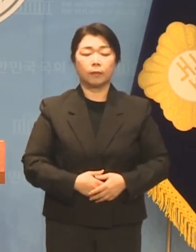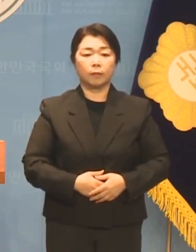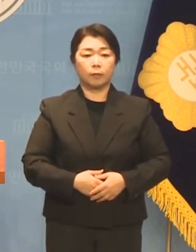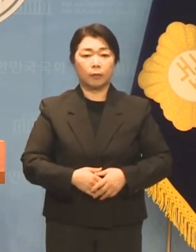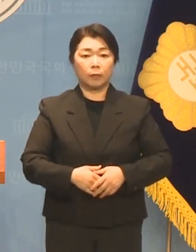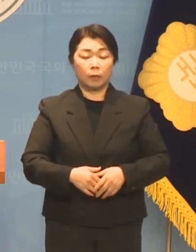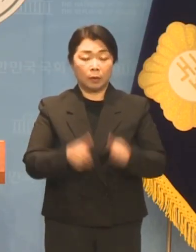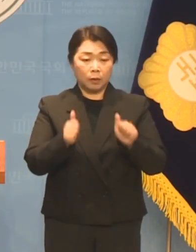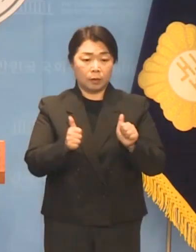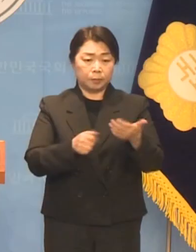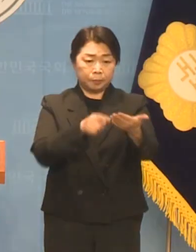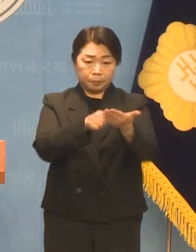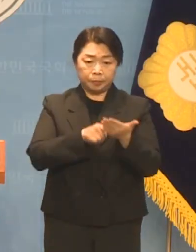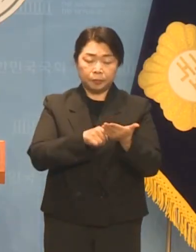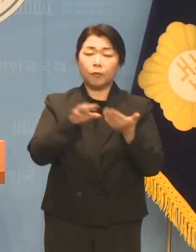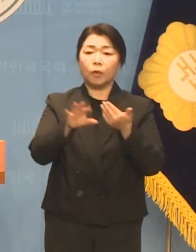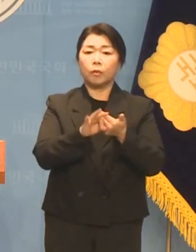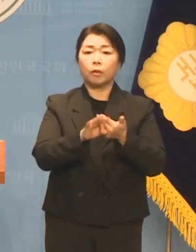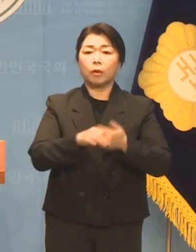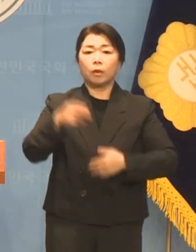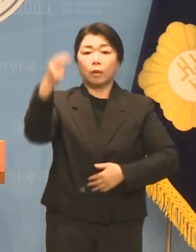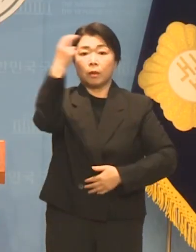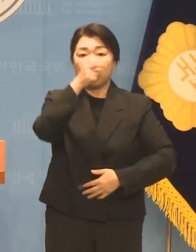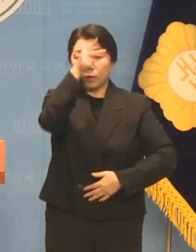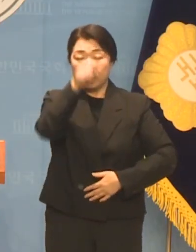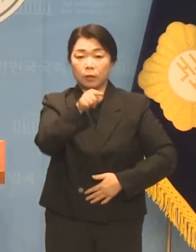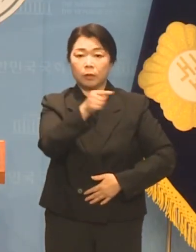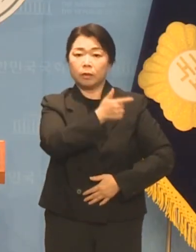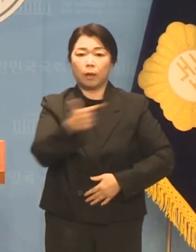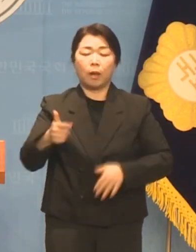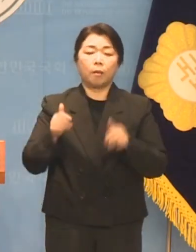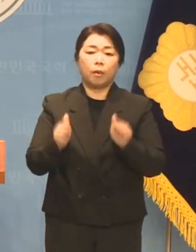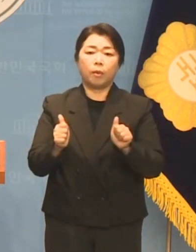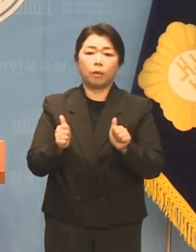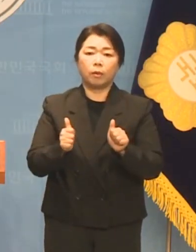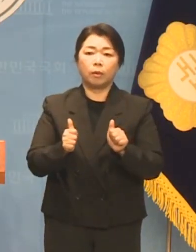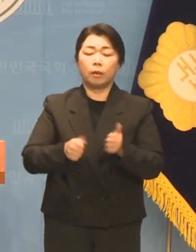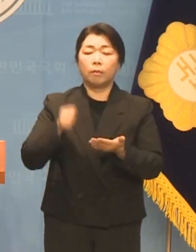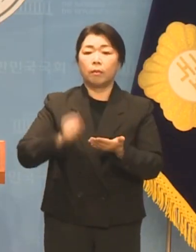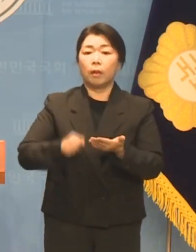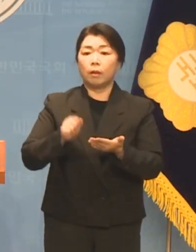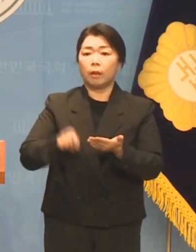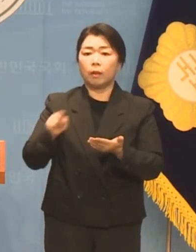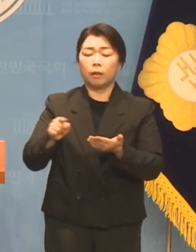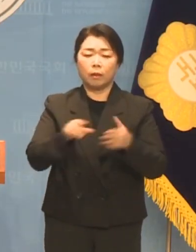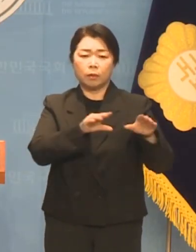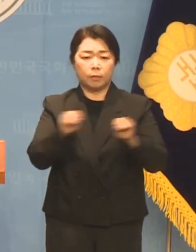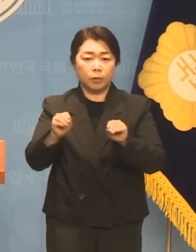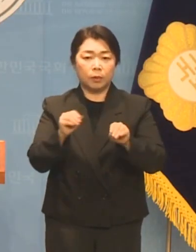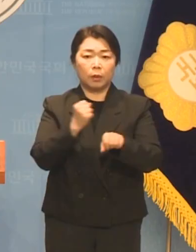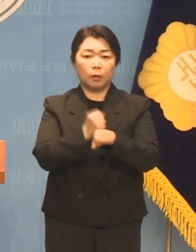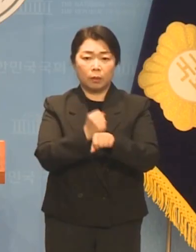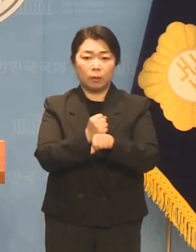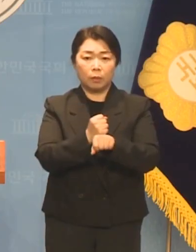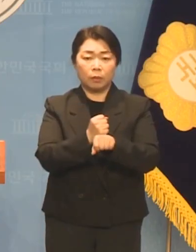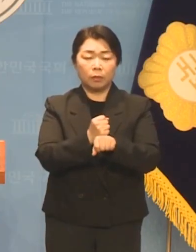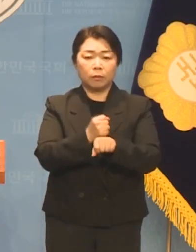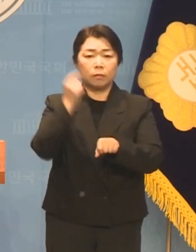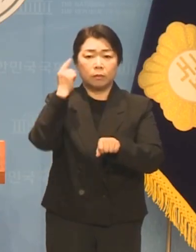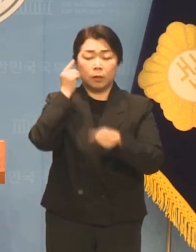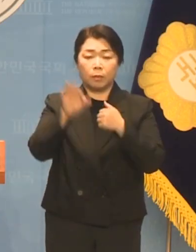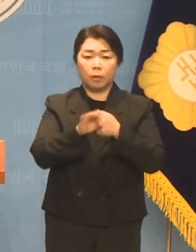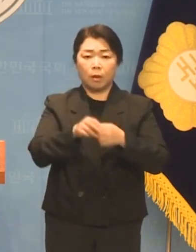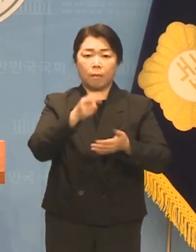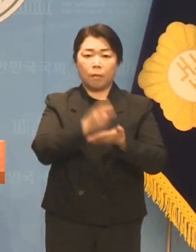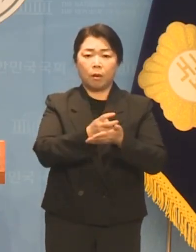항소심 판결에서는 검찰이 대법원 판례가 금지하는 확장 해석을 통해